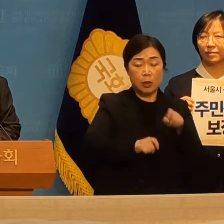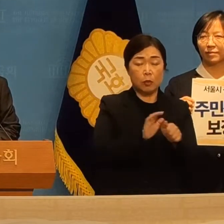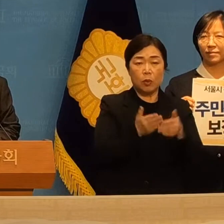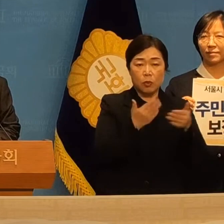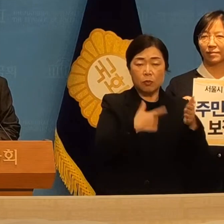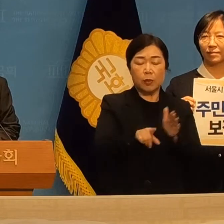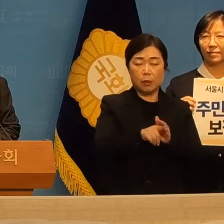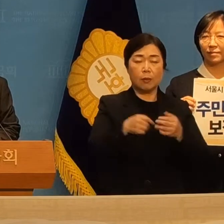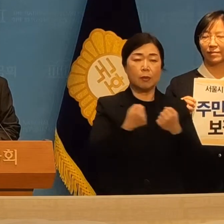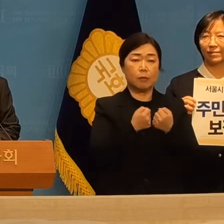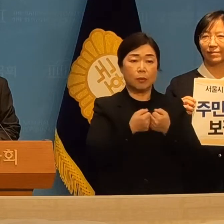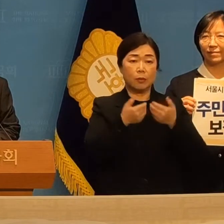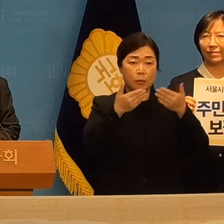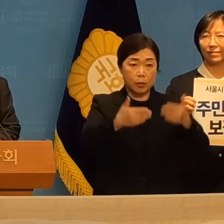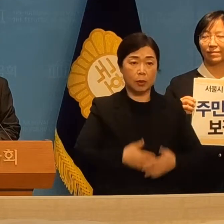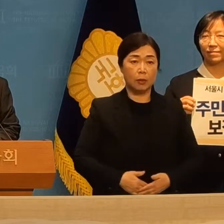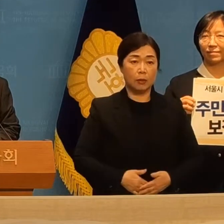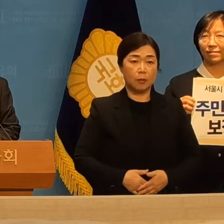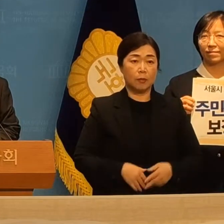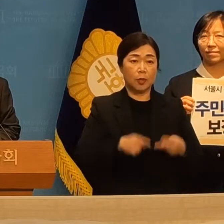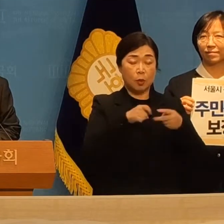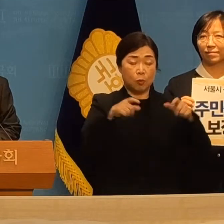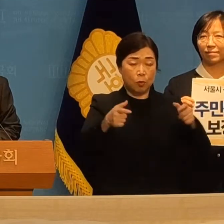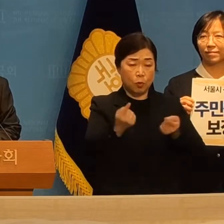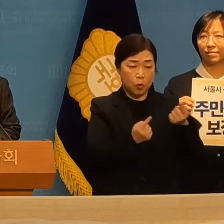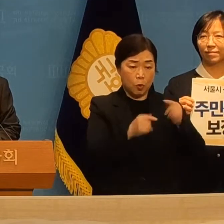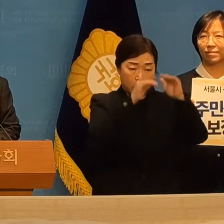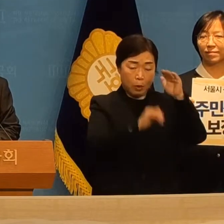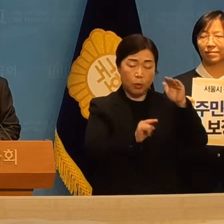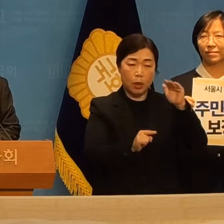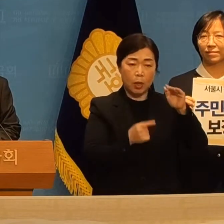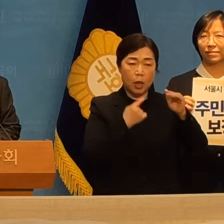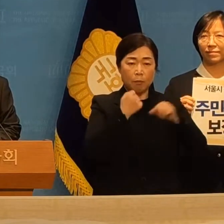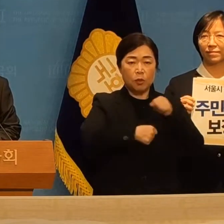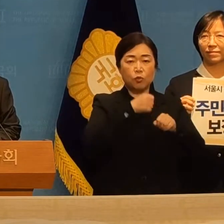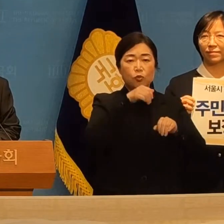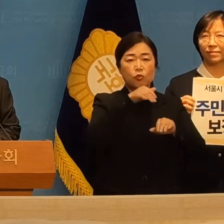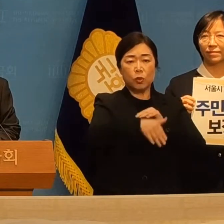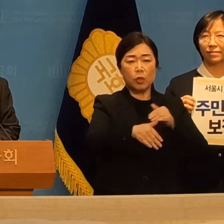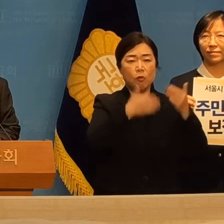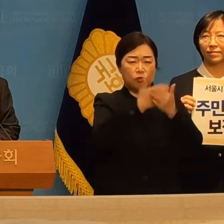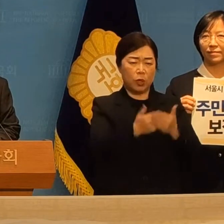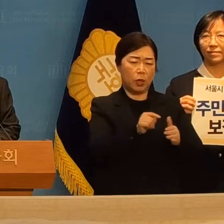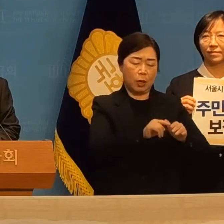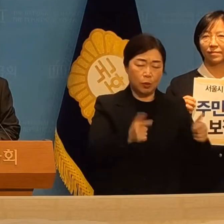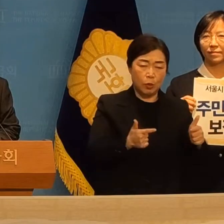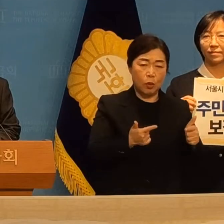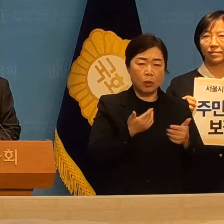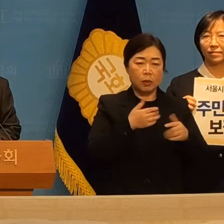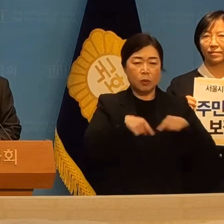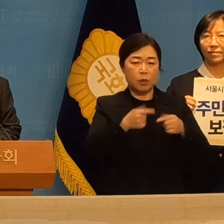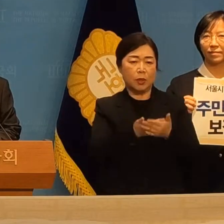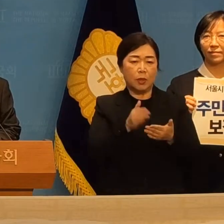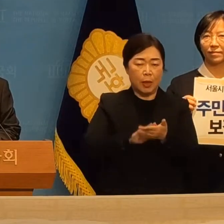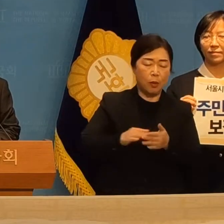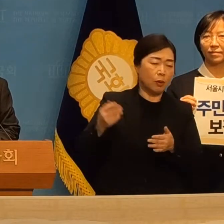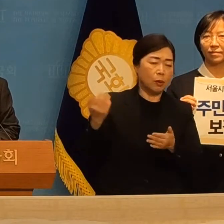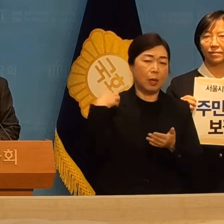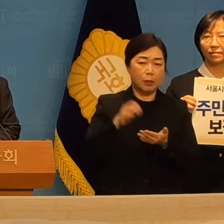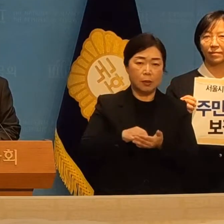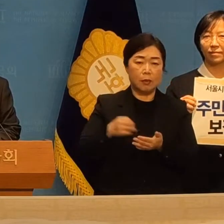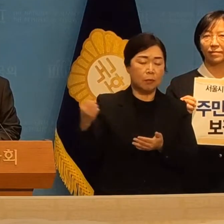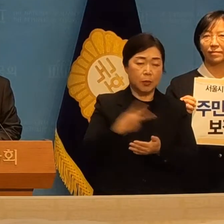싸울 것입니다. 동대문구 의회 선거구 조정안이 민주주의 후퇴가 아닌 정치개혁을 위한 결정으로 바로